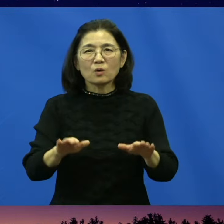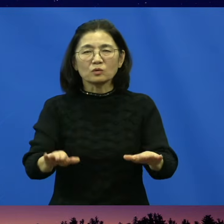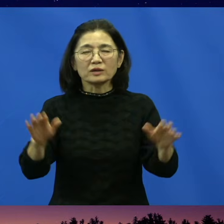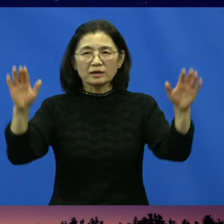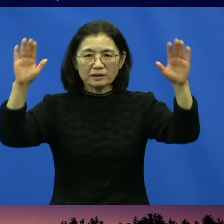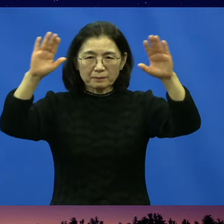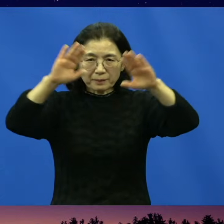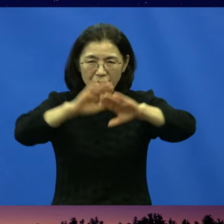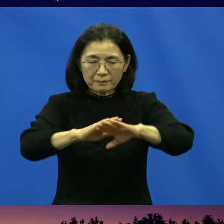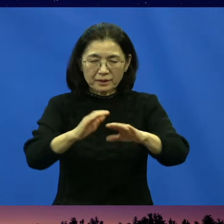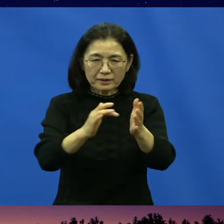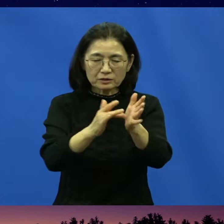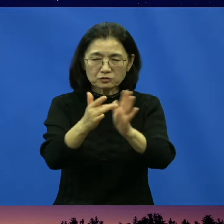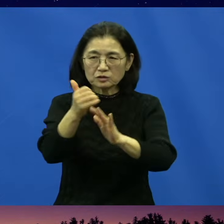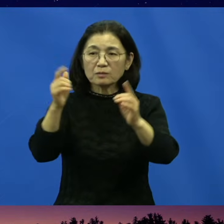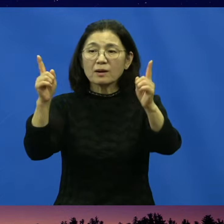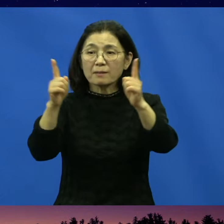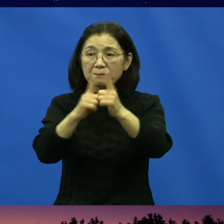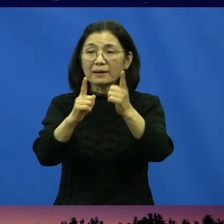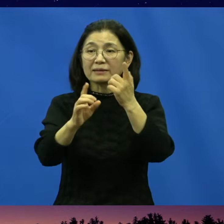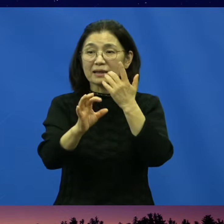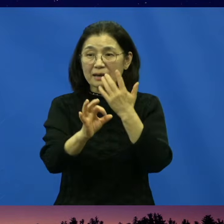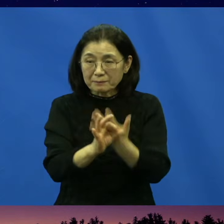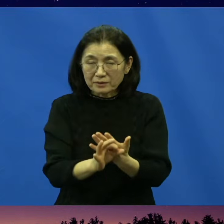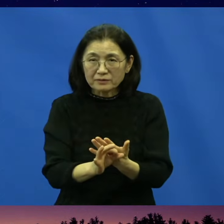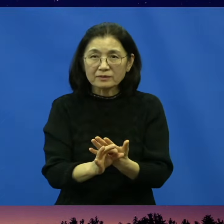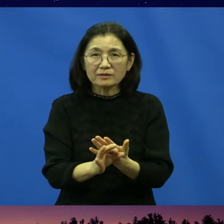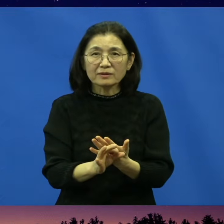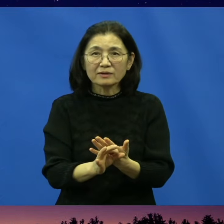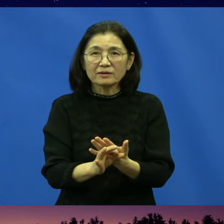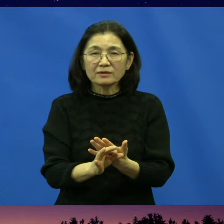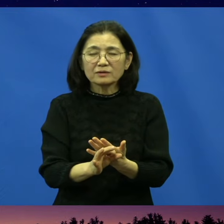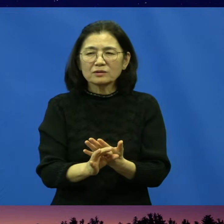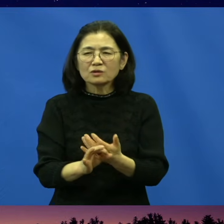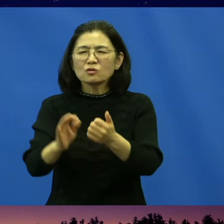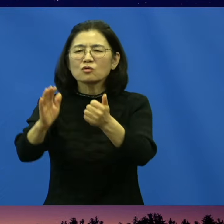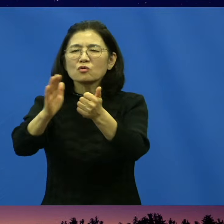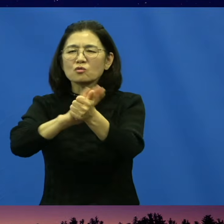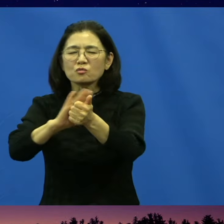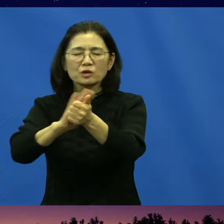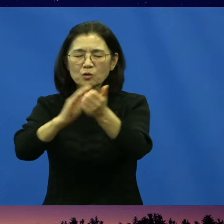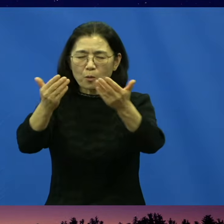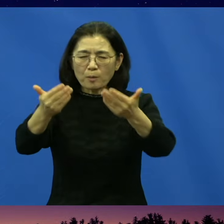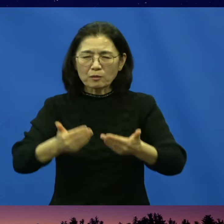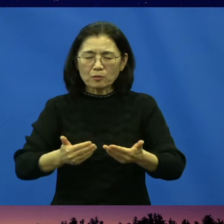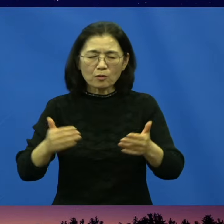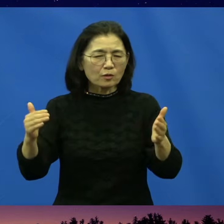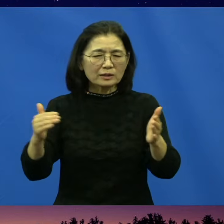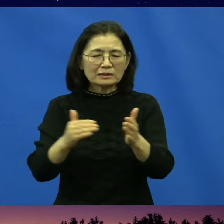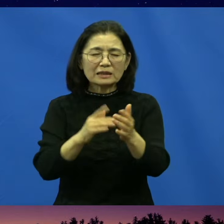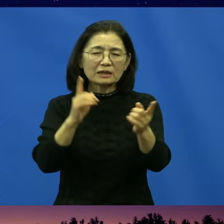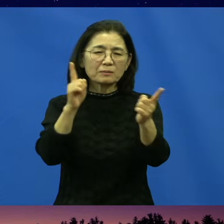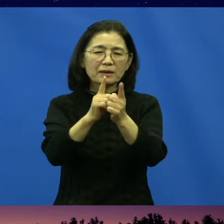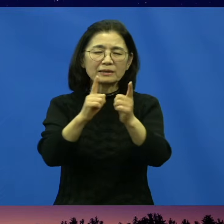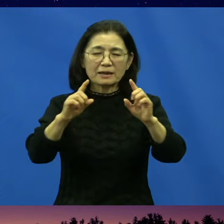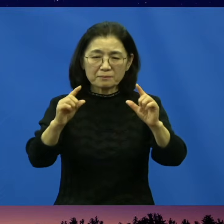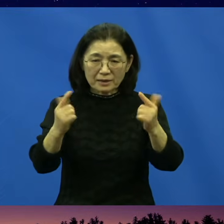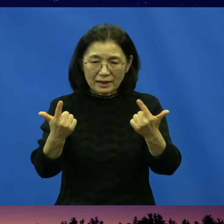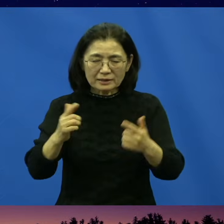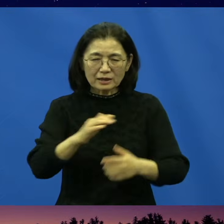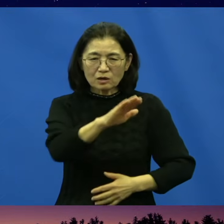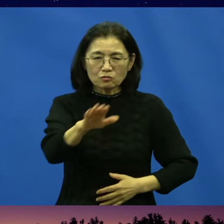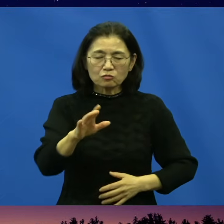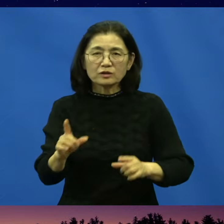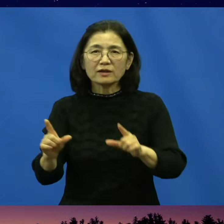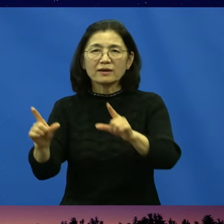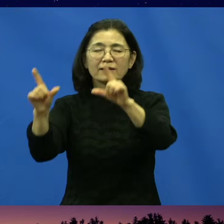밤에 우리가 예수님을 만난다면 이 만남은 단순히 위로받고 끝나는 만남이 아니라 우리의 삶의 방향이